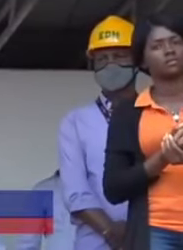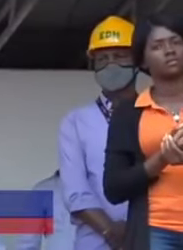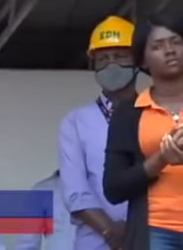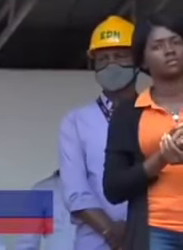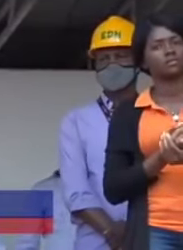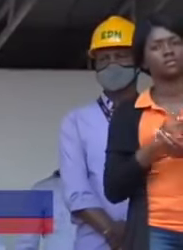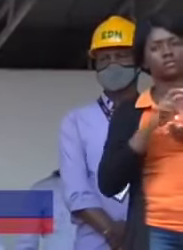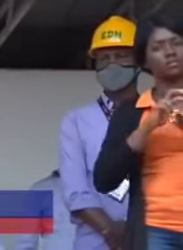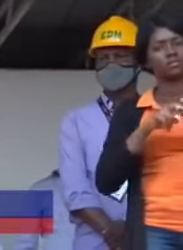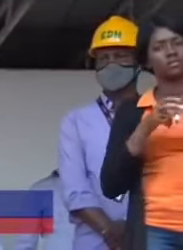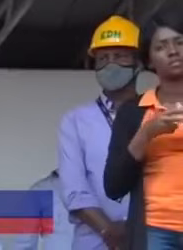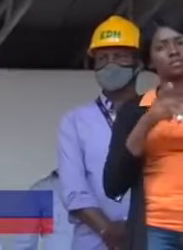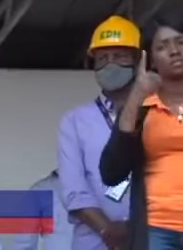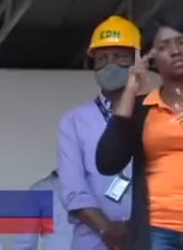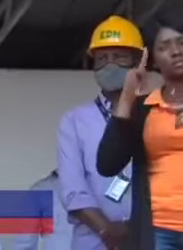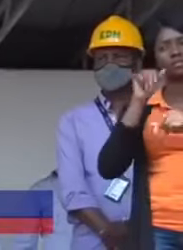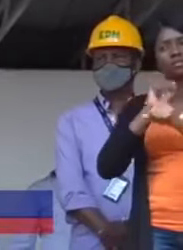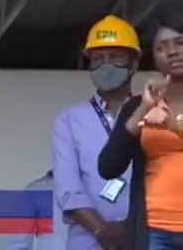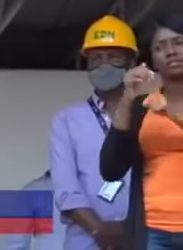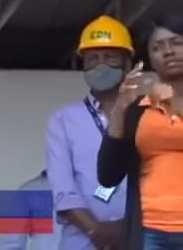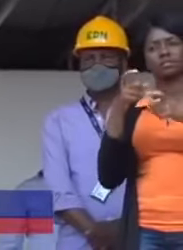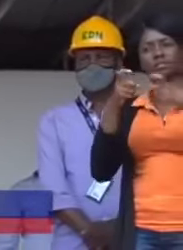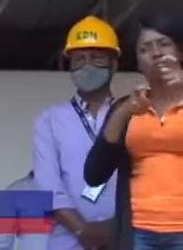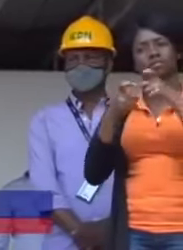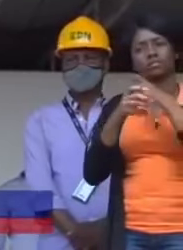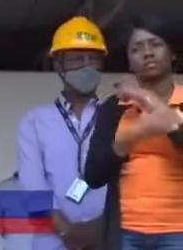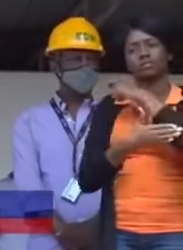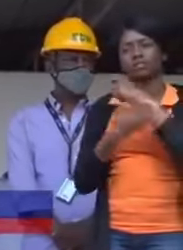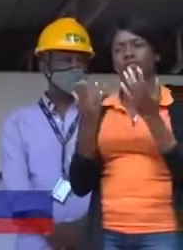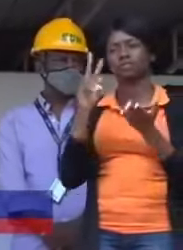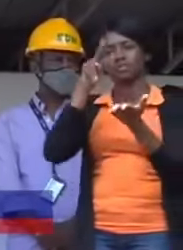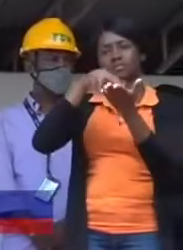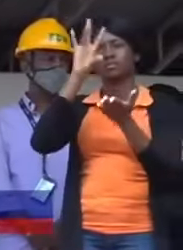Ça veut dire, les gens qui ont dirigé le pays, comment ça veut dire?